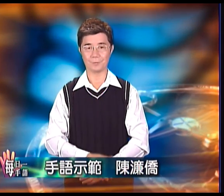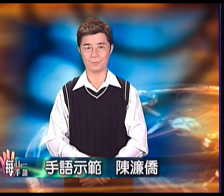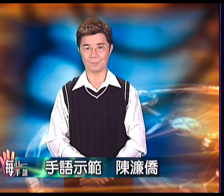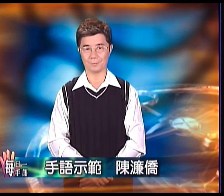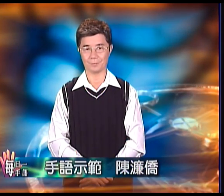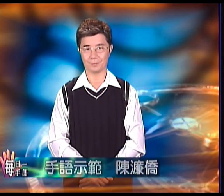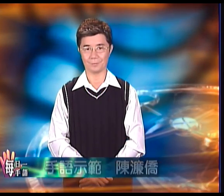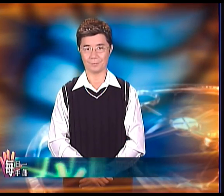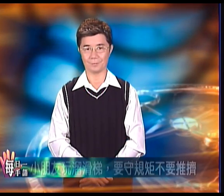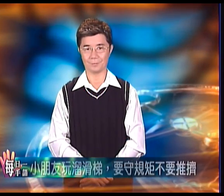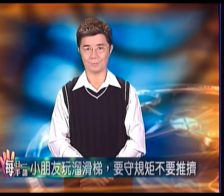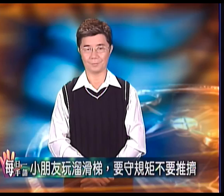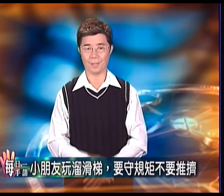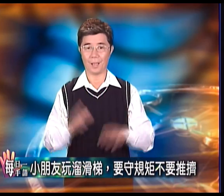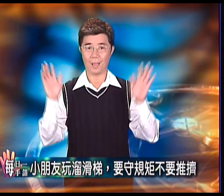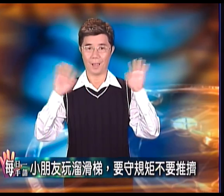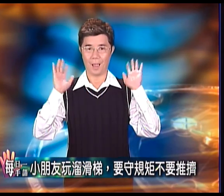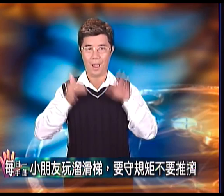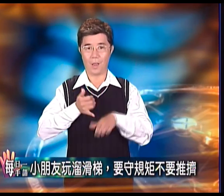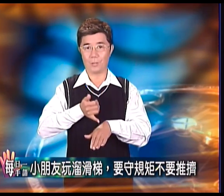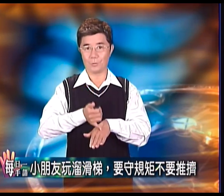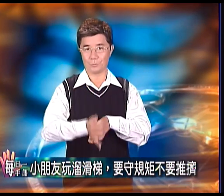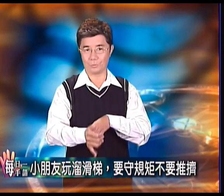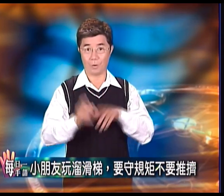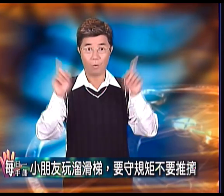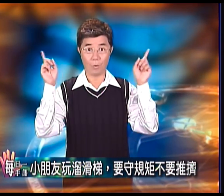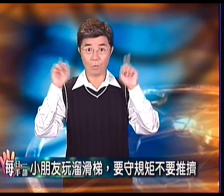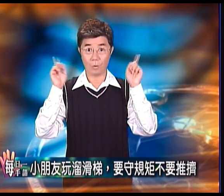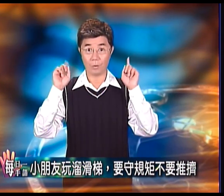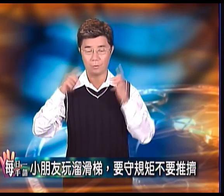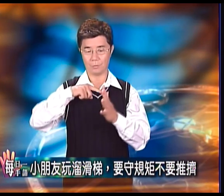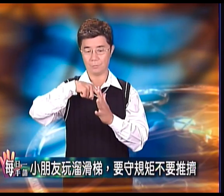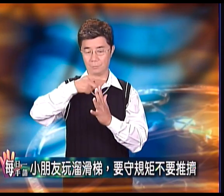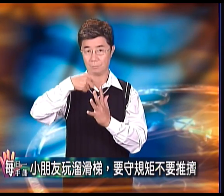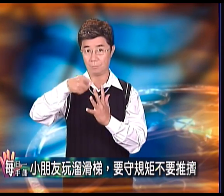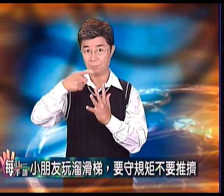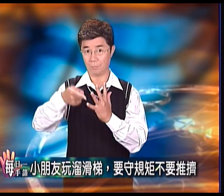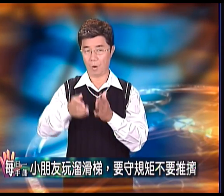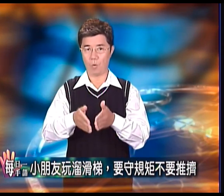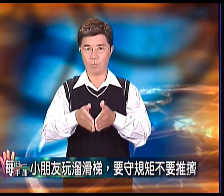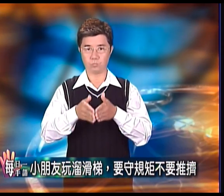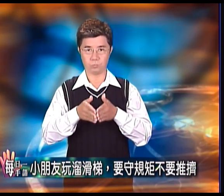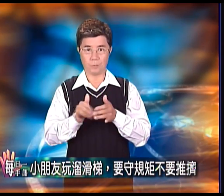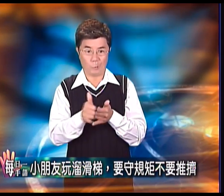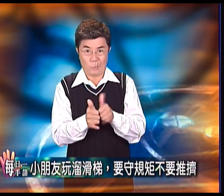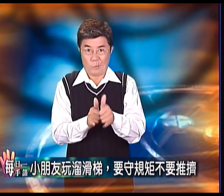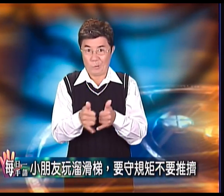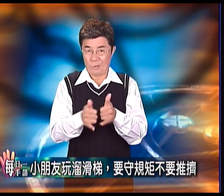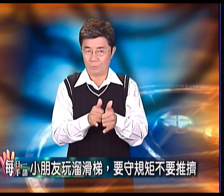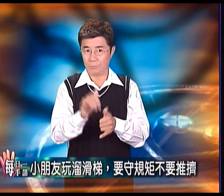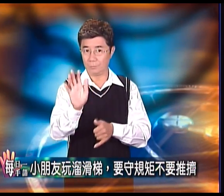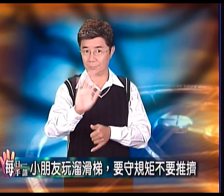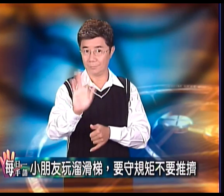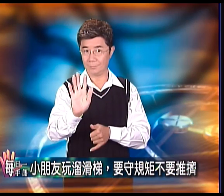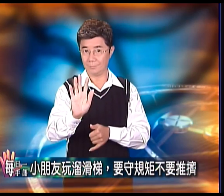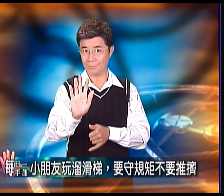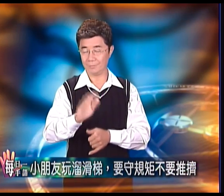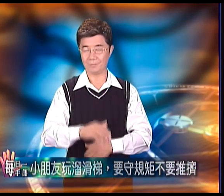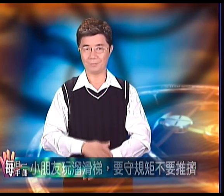手语。小朋友玩溜滑梯要守规矩，不要推挤。手语的结构